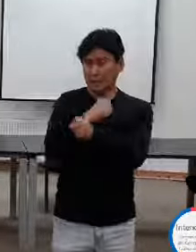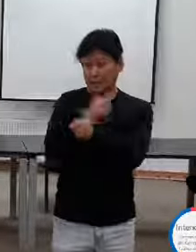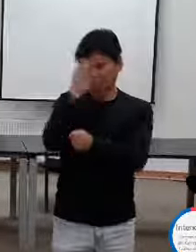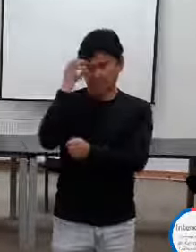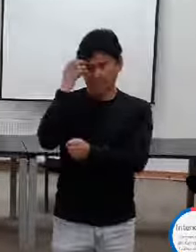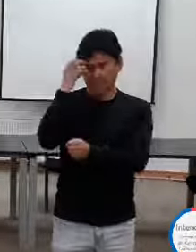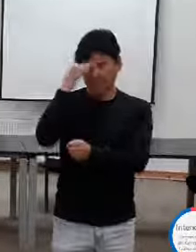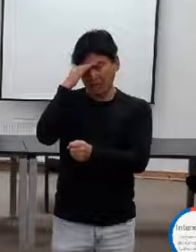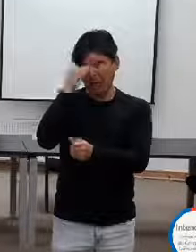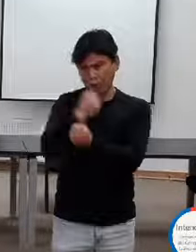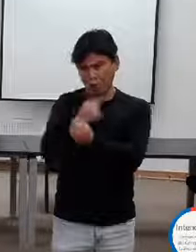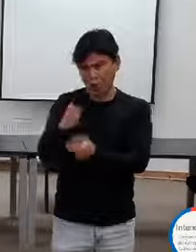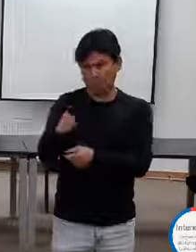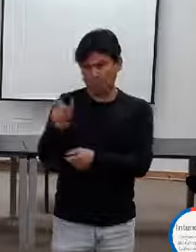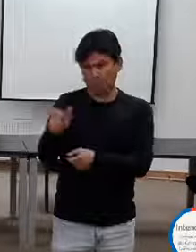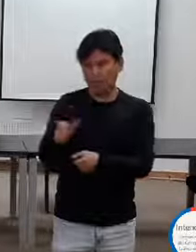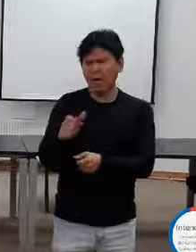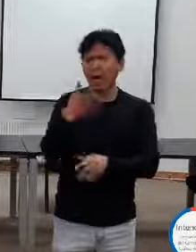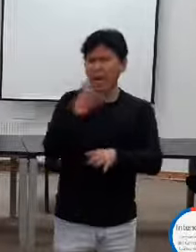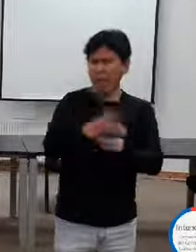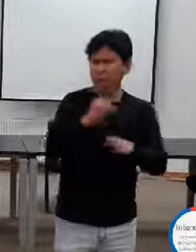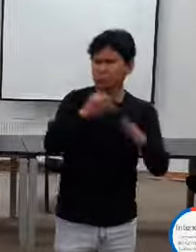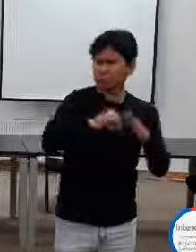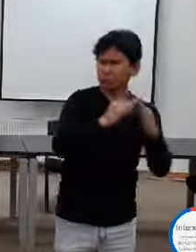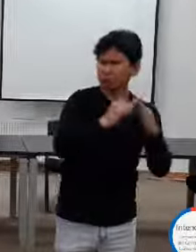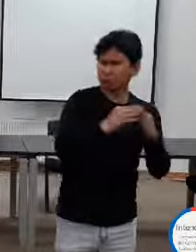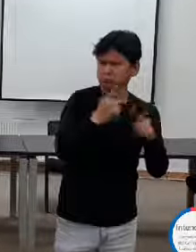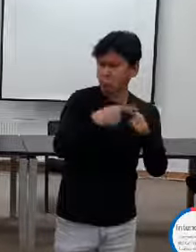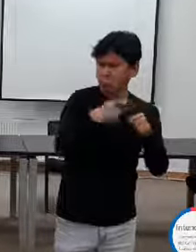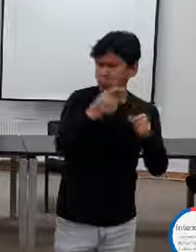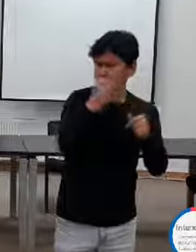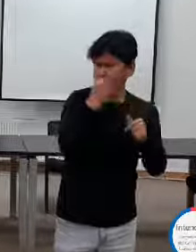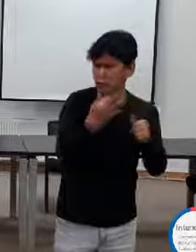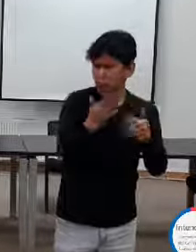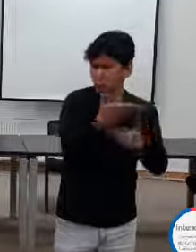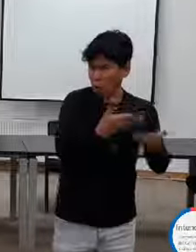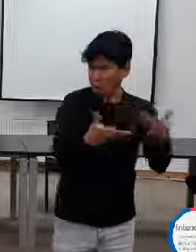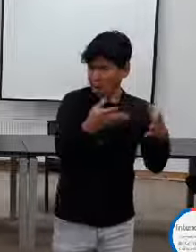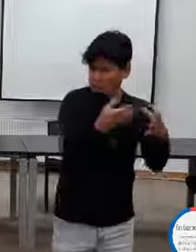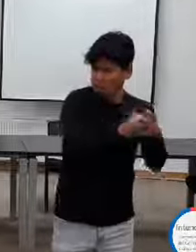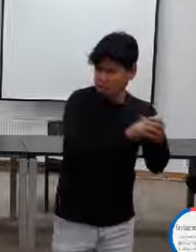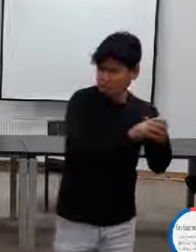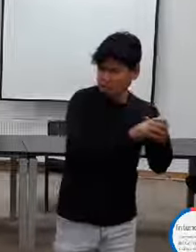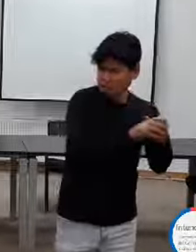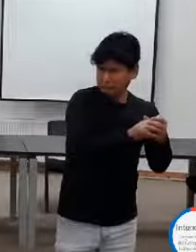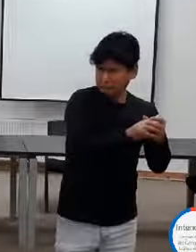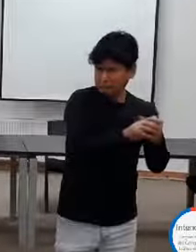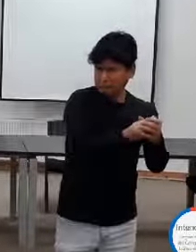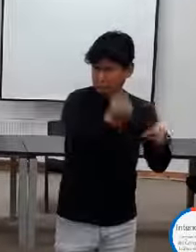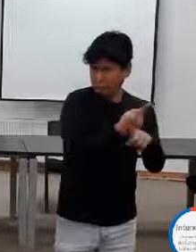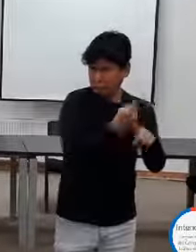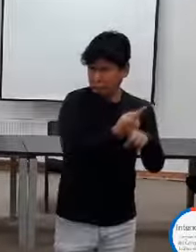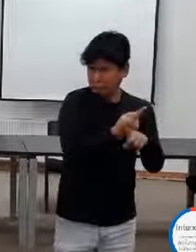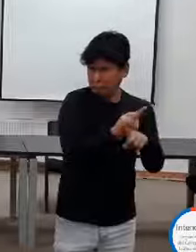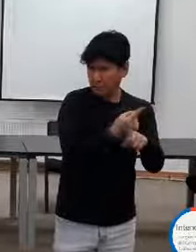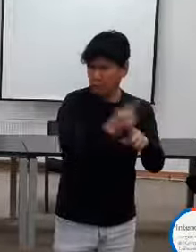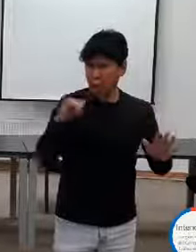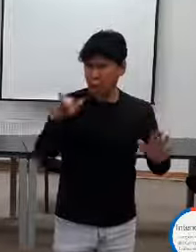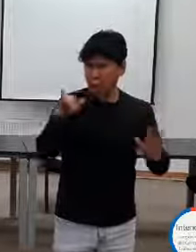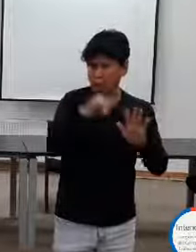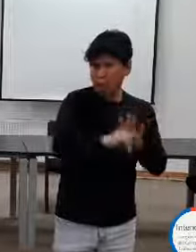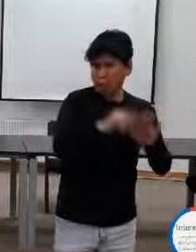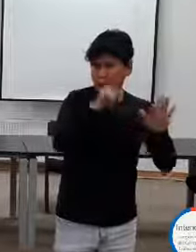caso, ¿hay cuarentena preventiva para los otros funcionarios que compartieron con él? Estamos hablando de que el vuelo